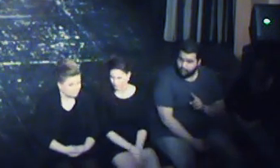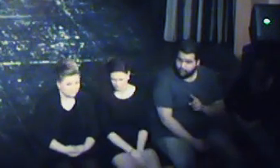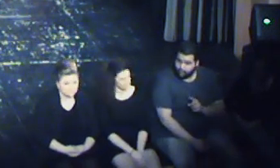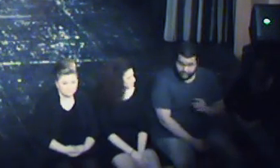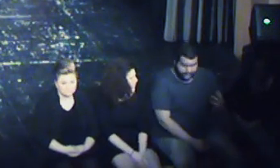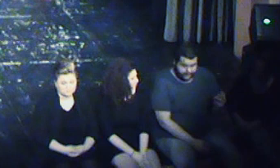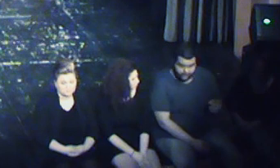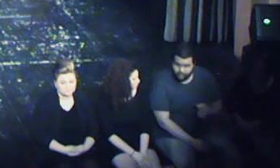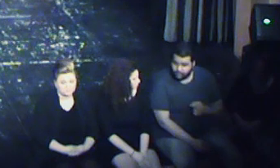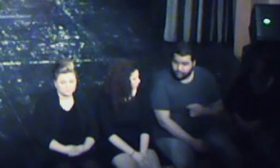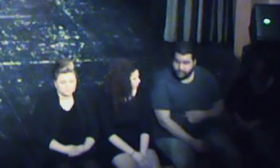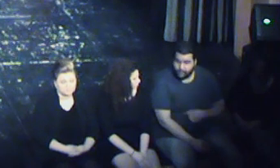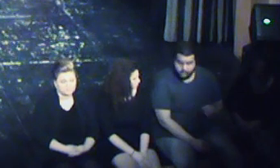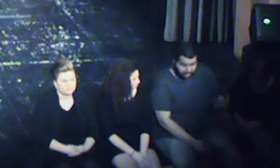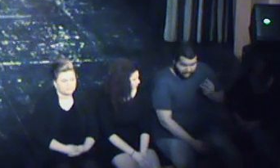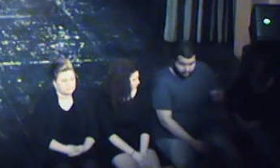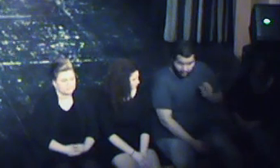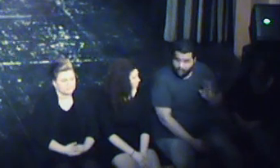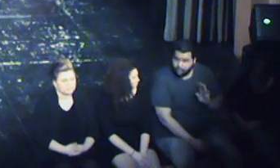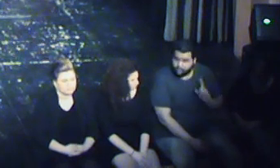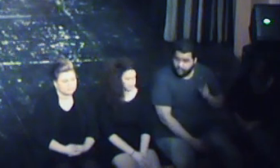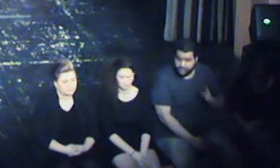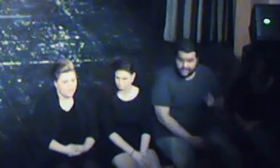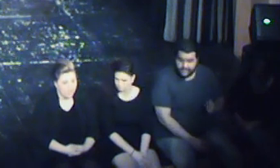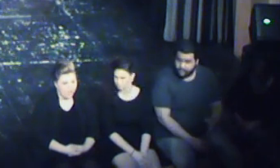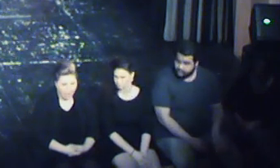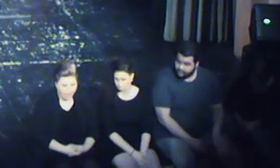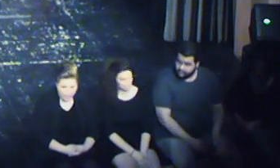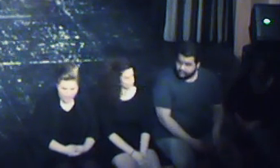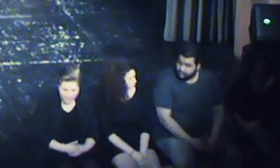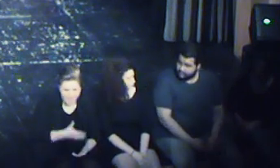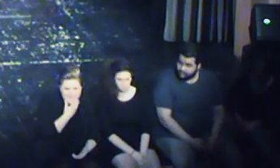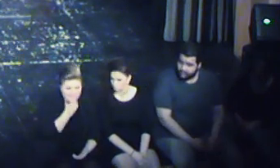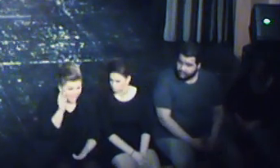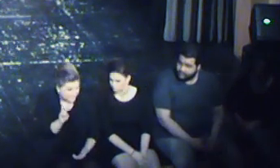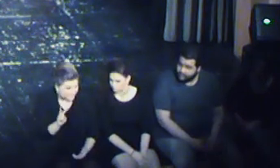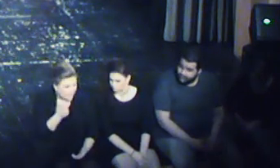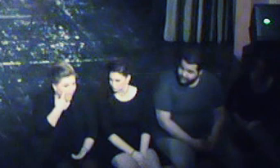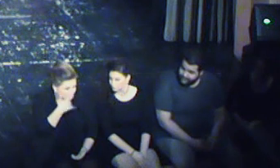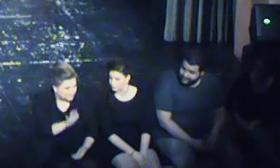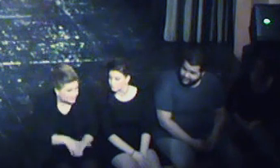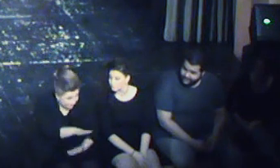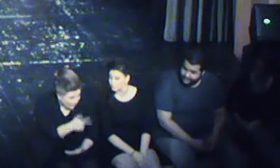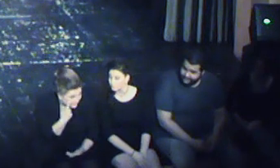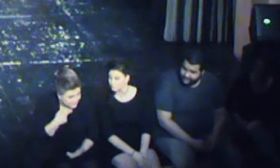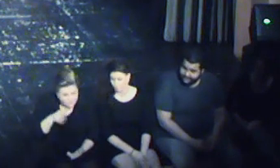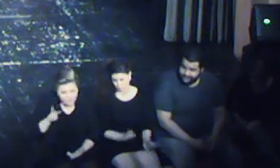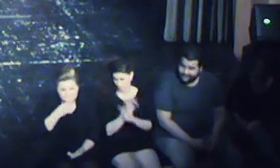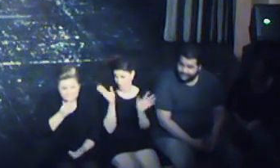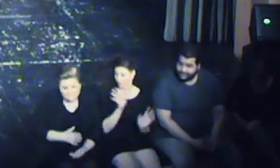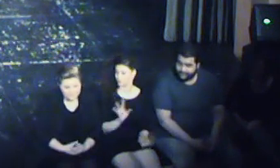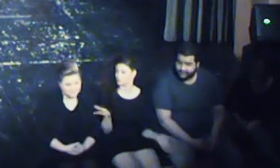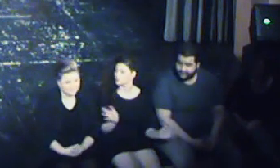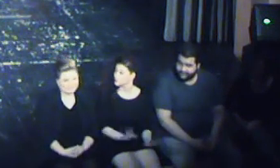pues esas cosas son del bosque. Y nosotros, ¿qué? Aquí son unas flores muy bonitas, Mago Tilao. Claro que